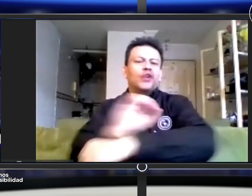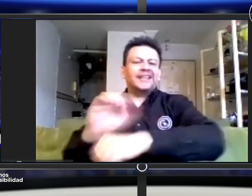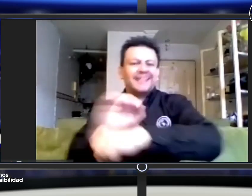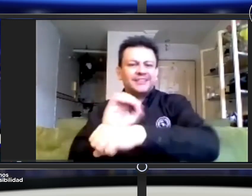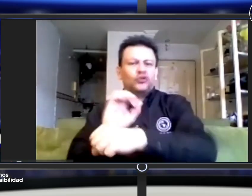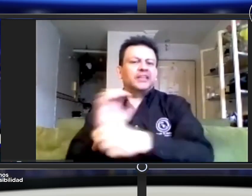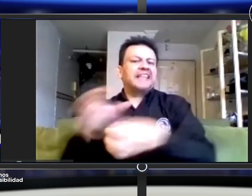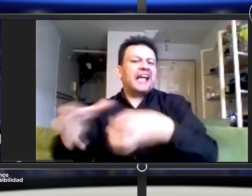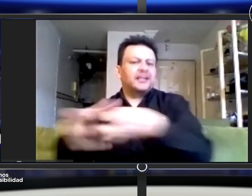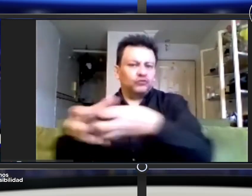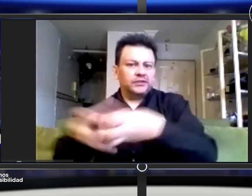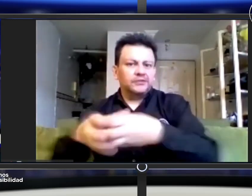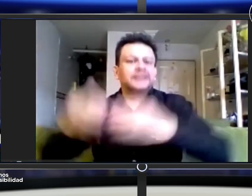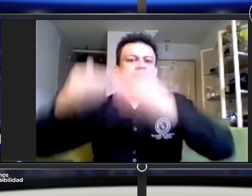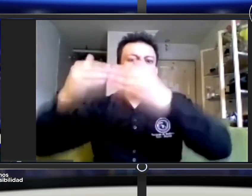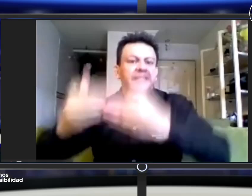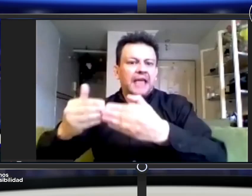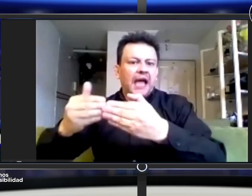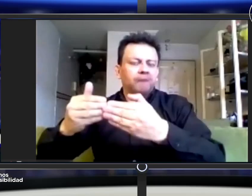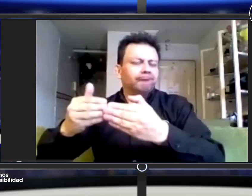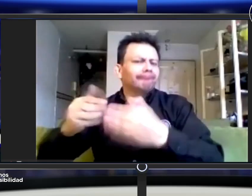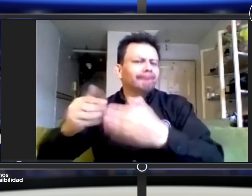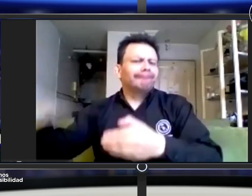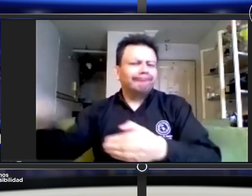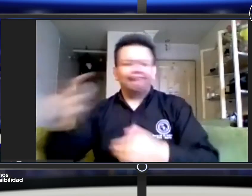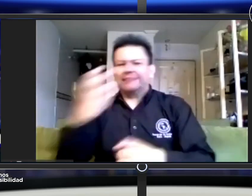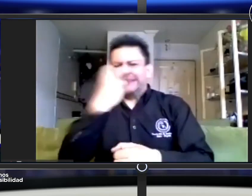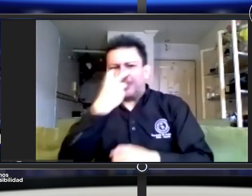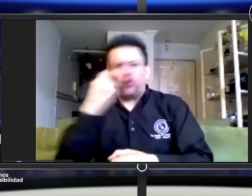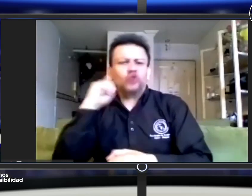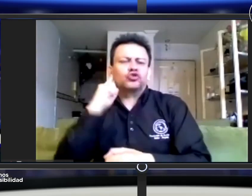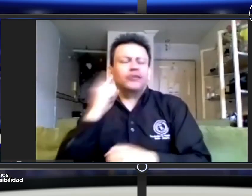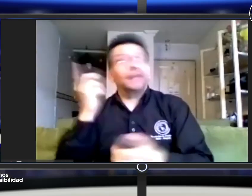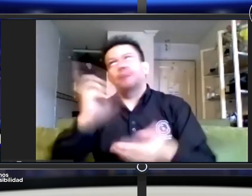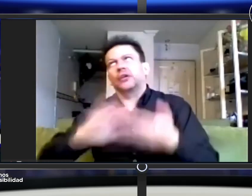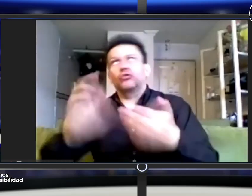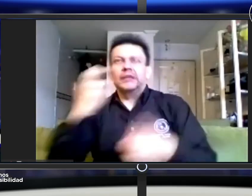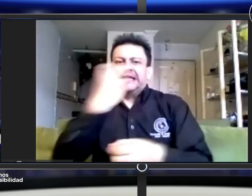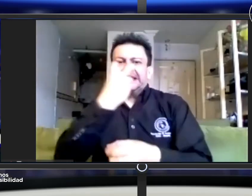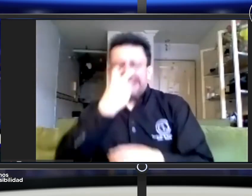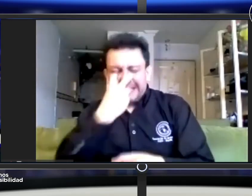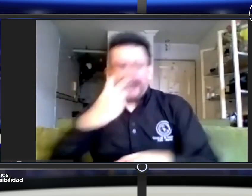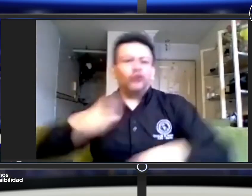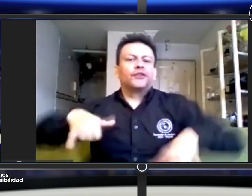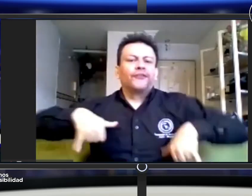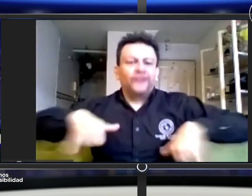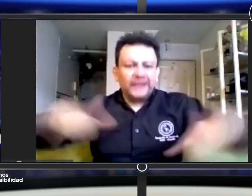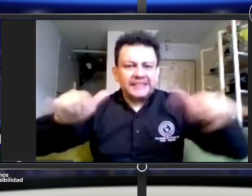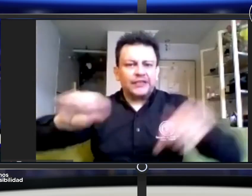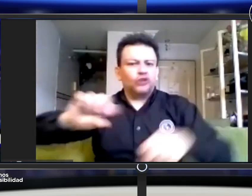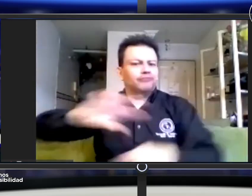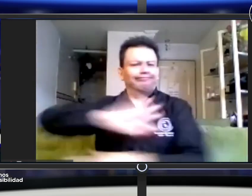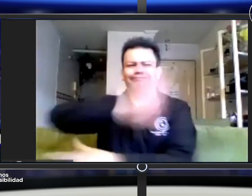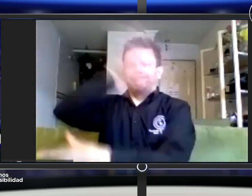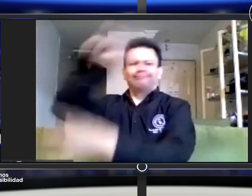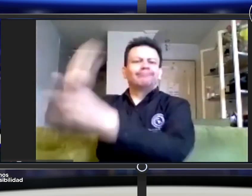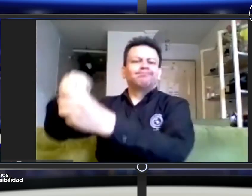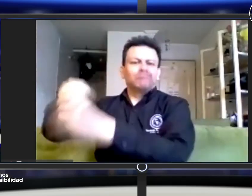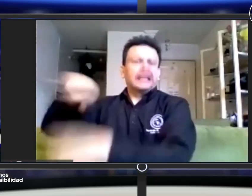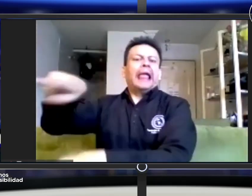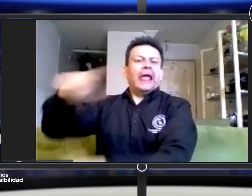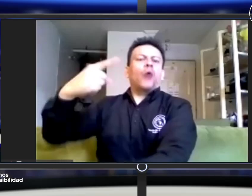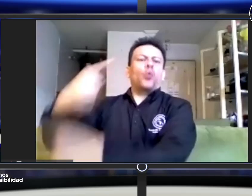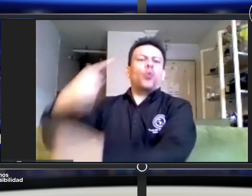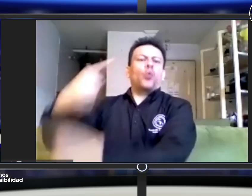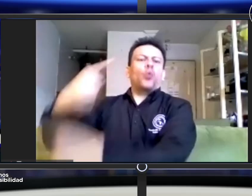está pasando? Hay otras organizaciones que también son asociaciones de personas con discapacidad, personas ciegas, personas usuarias de